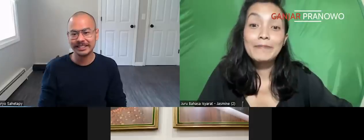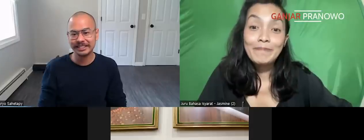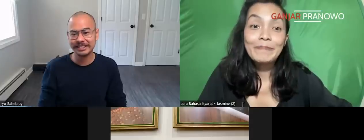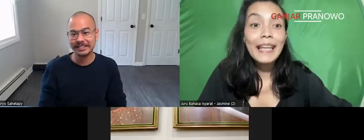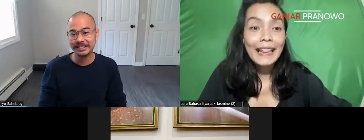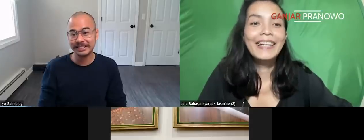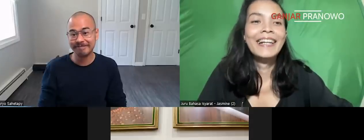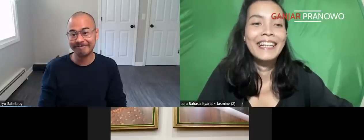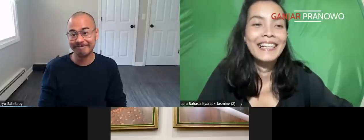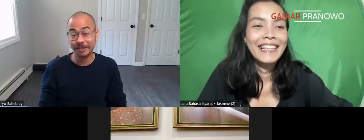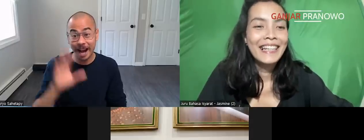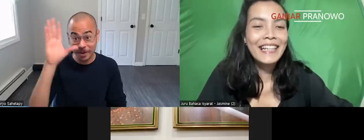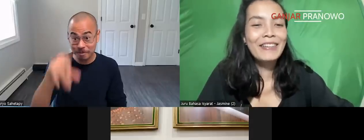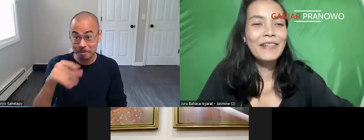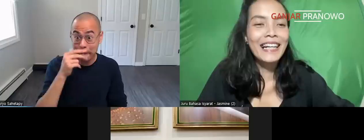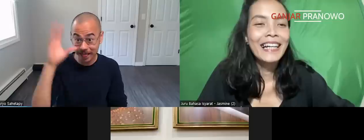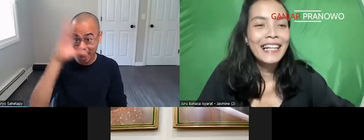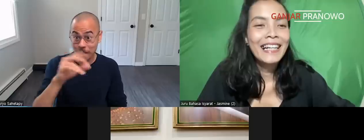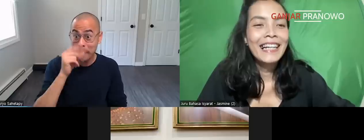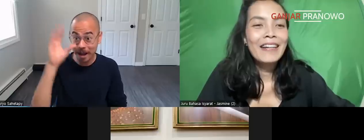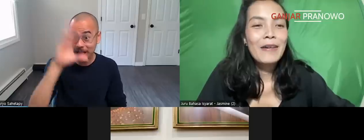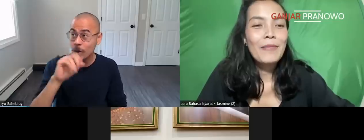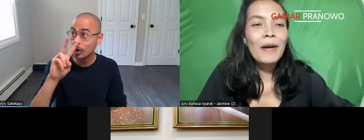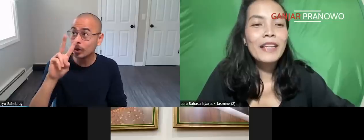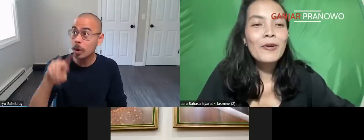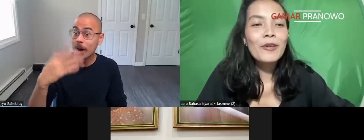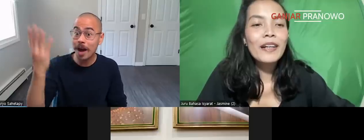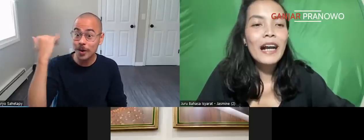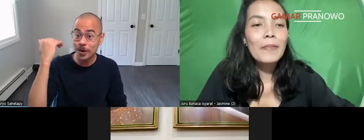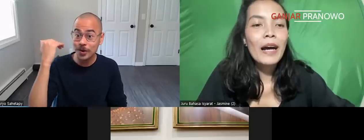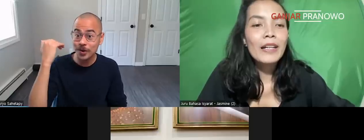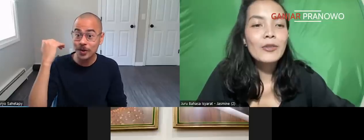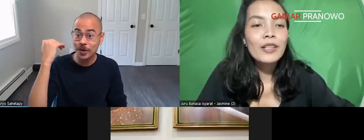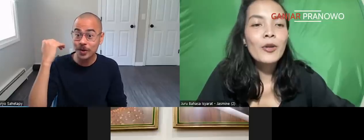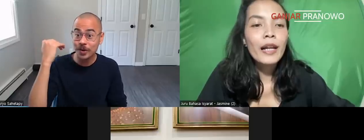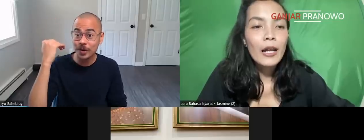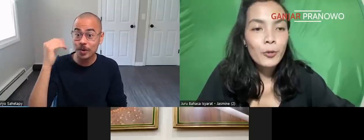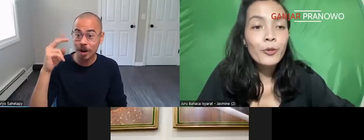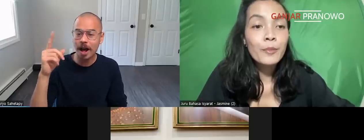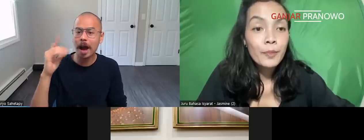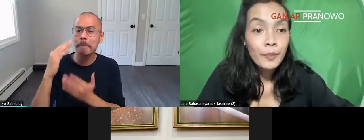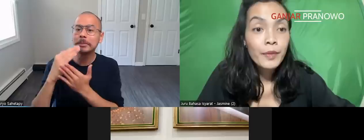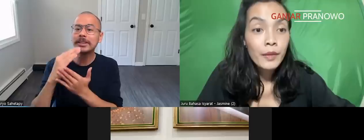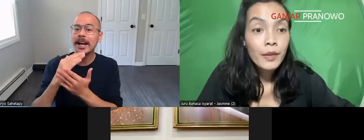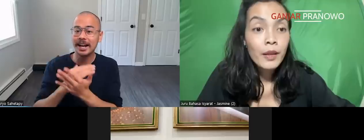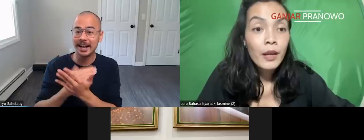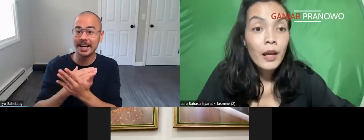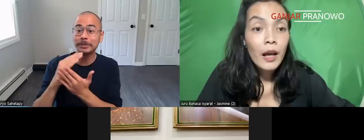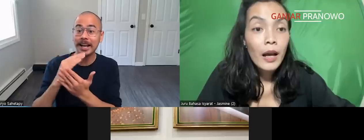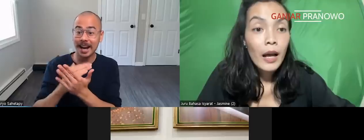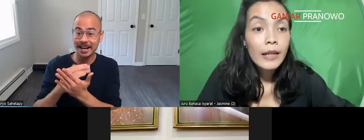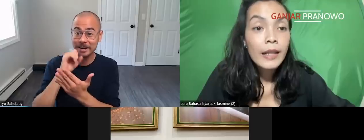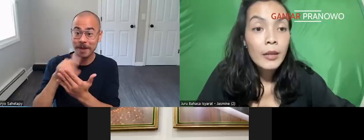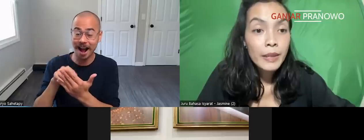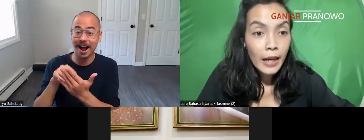masih dikit gitu Pak Bapak tahu enggak Pak 2 tahun yang lalu